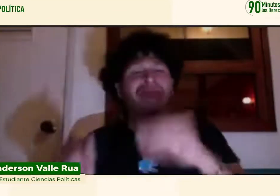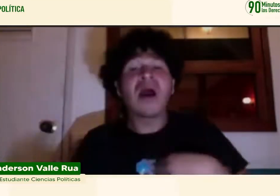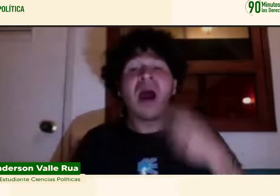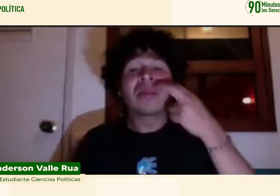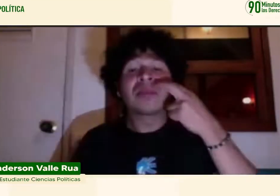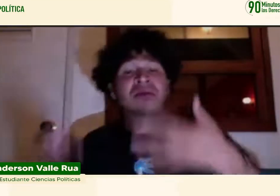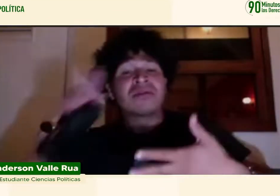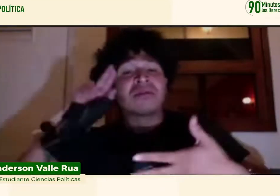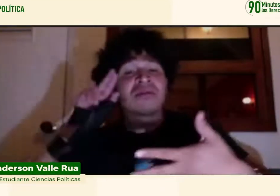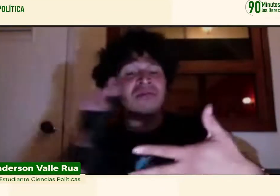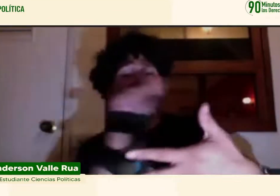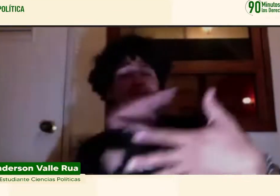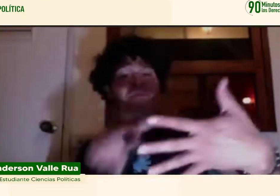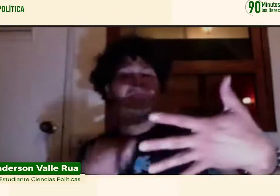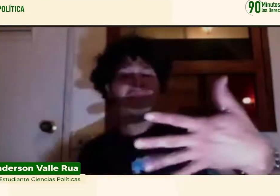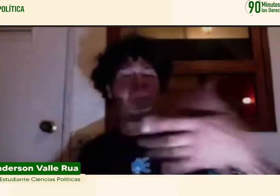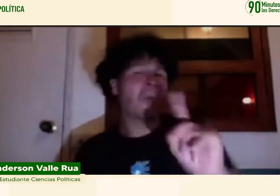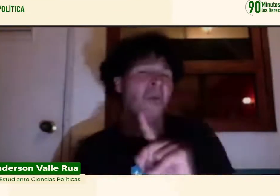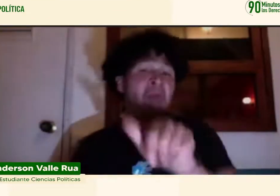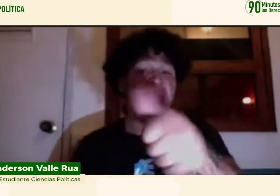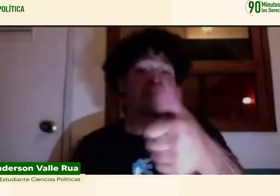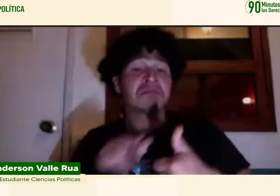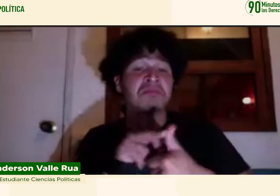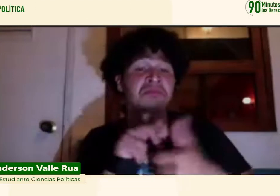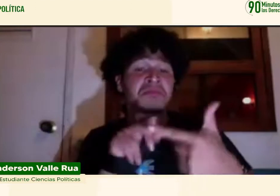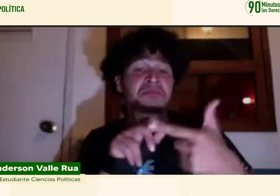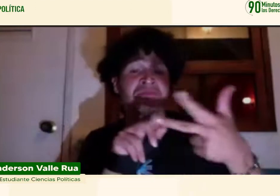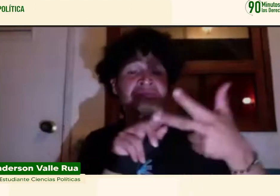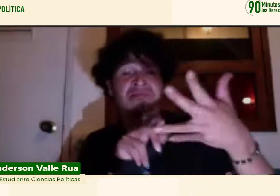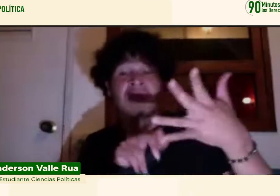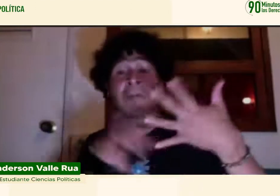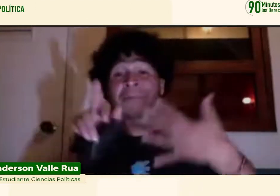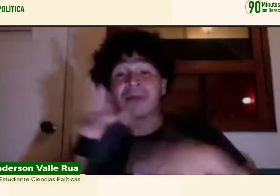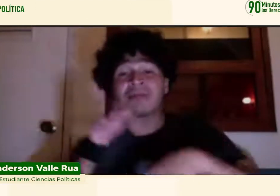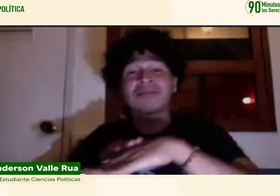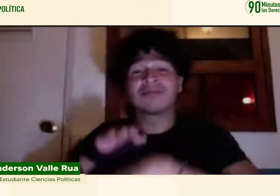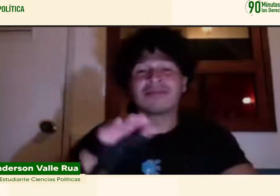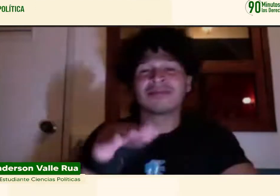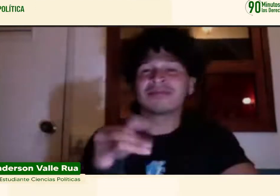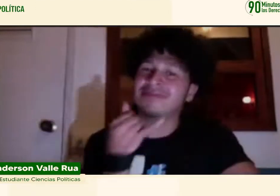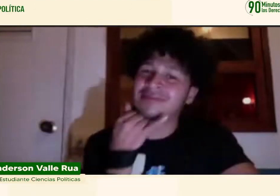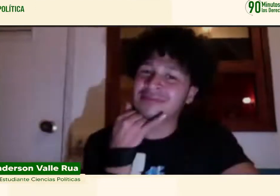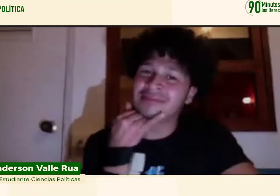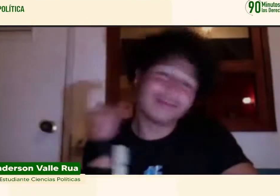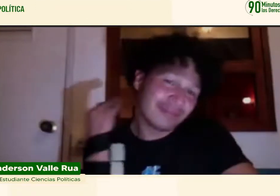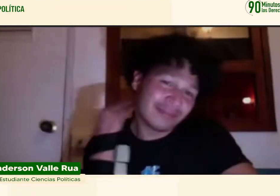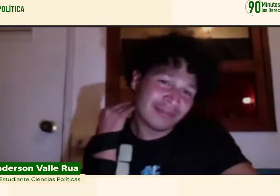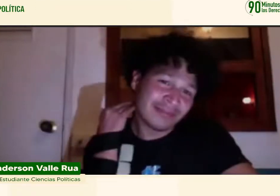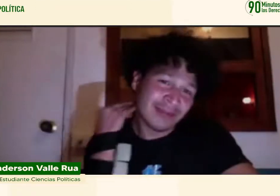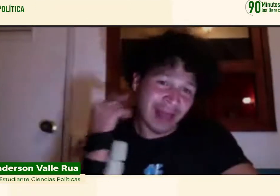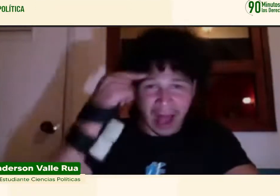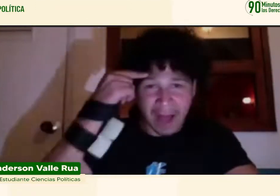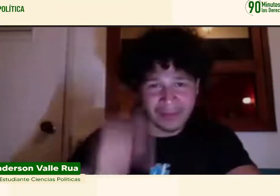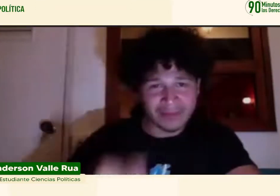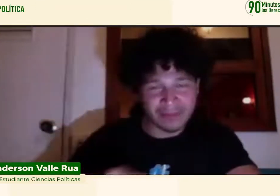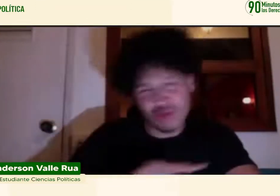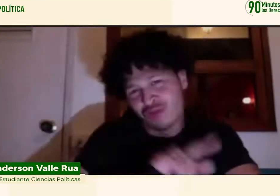que sí que no que sea imparcial que sea neutral pues has dado también tus posturas pero también entender las consecuencias